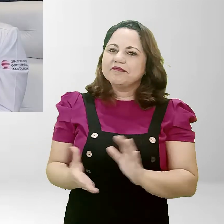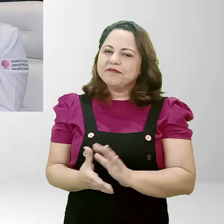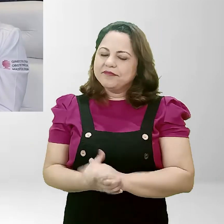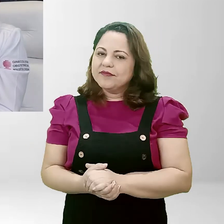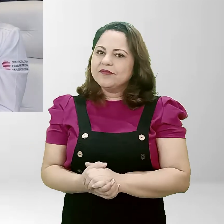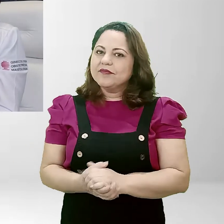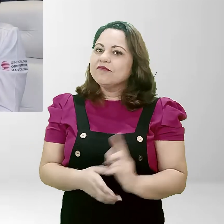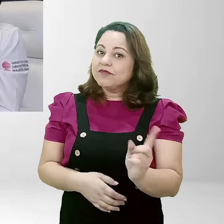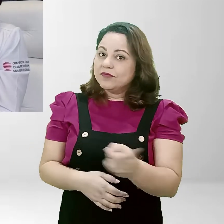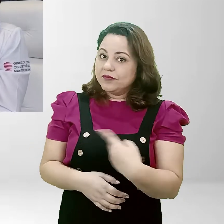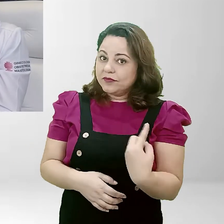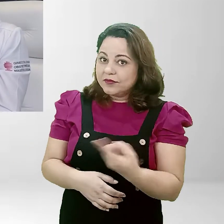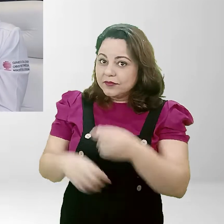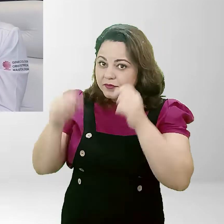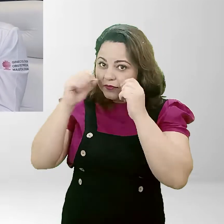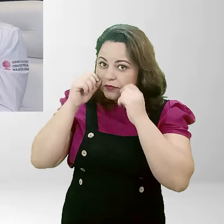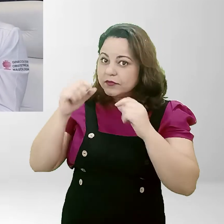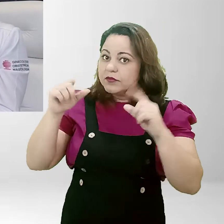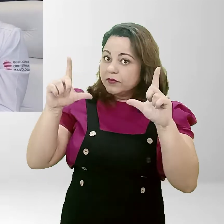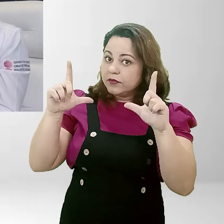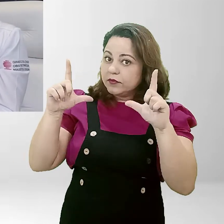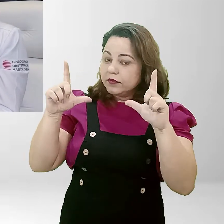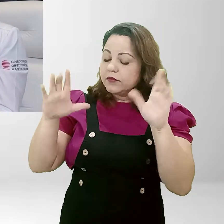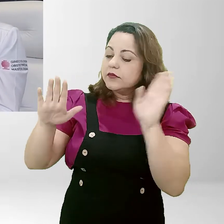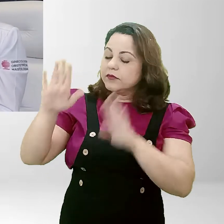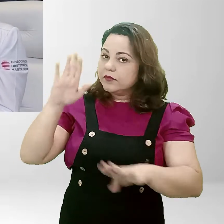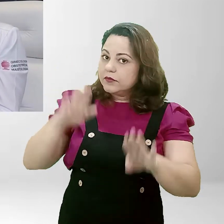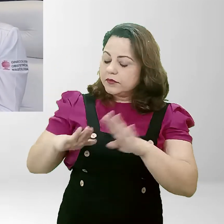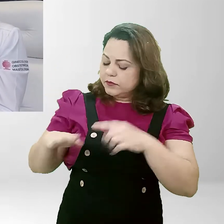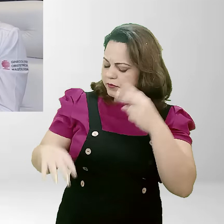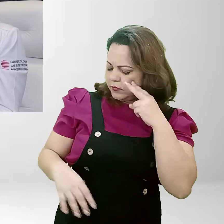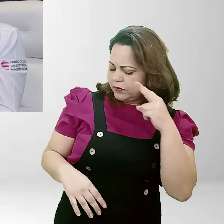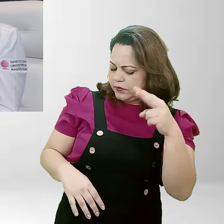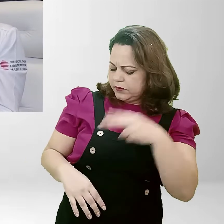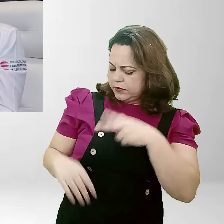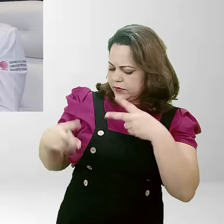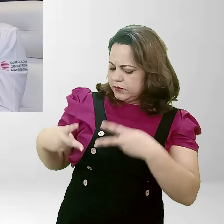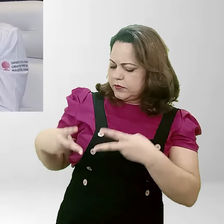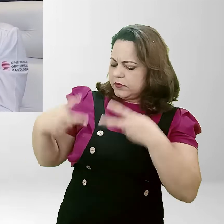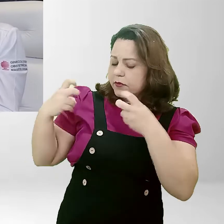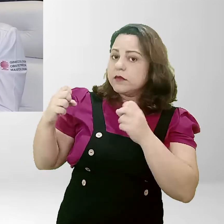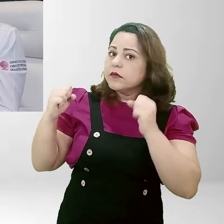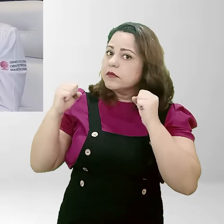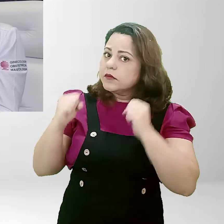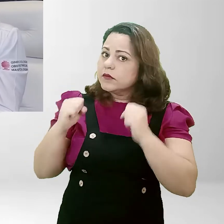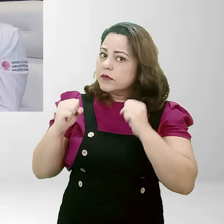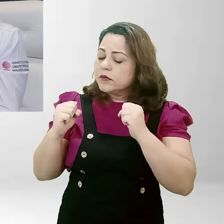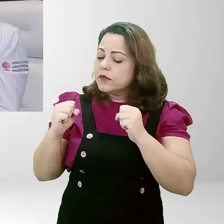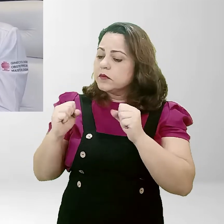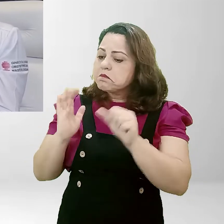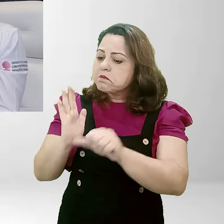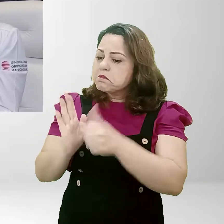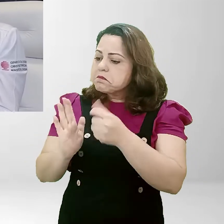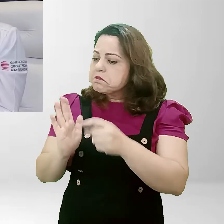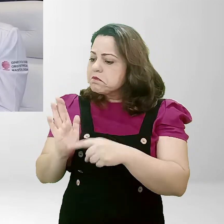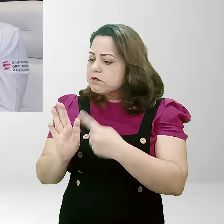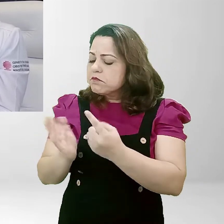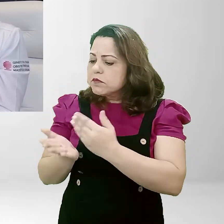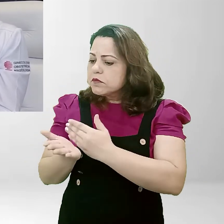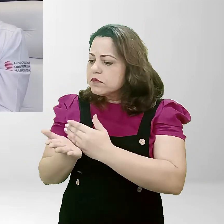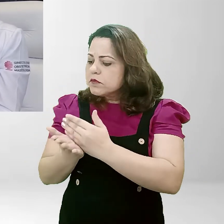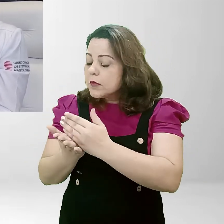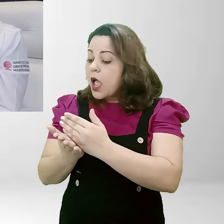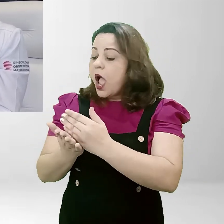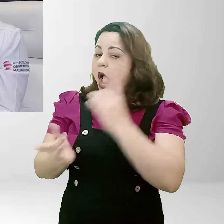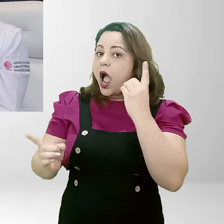Então, além de ficar atenta a esses sinais e sintomas de modificação mamária, que podem acontecer mesmo em sinais precoces da doença,